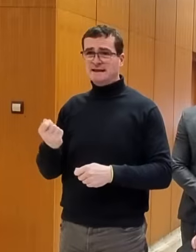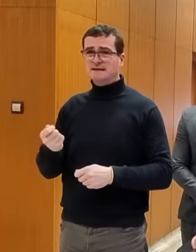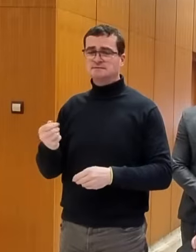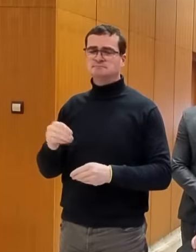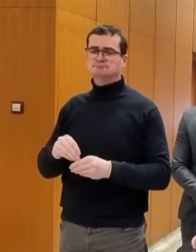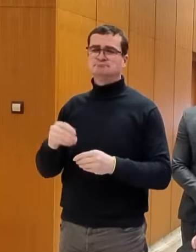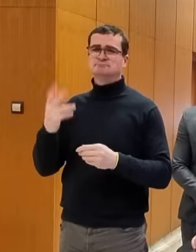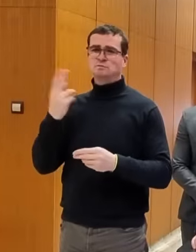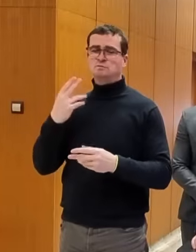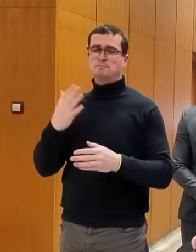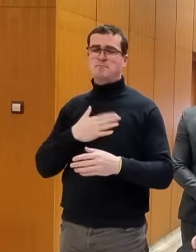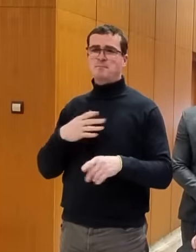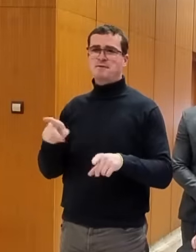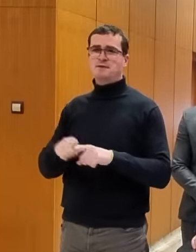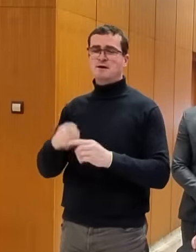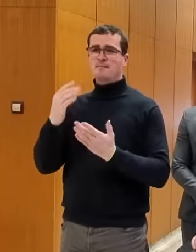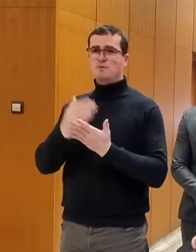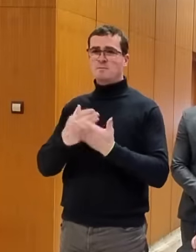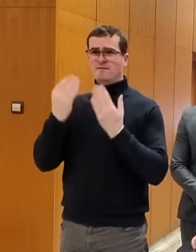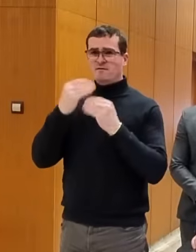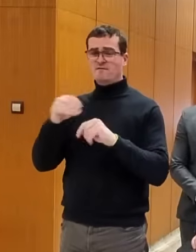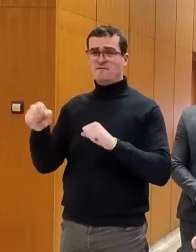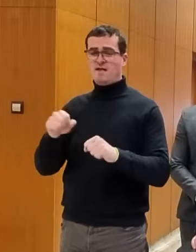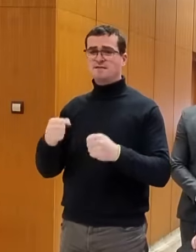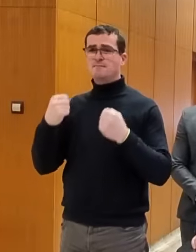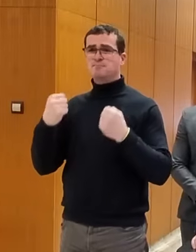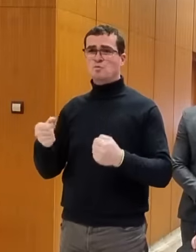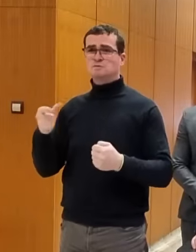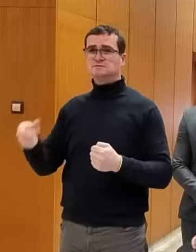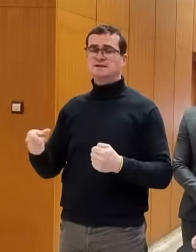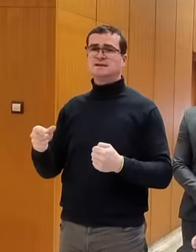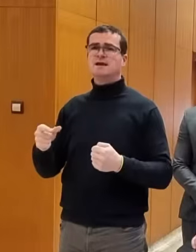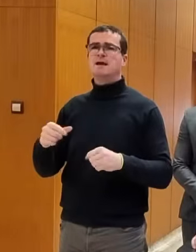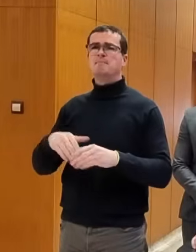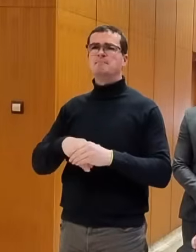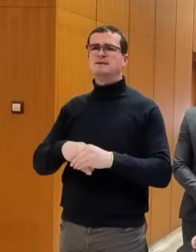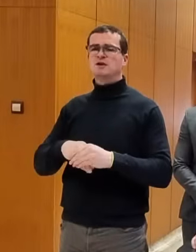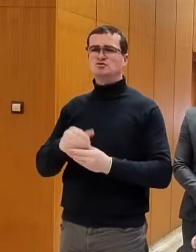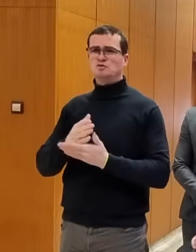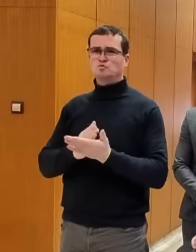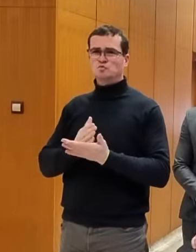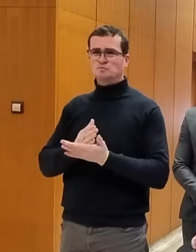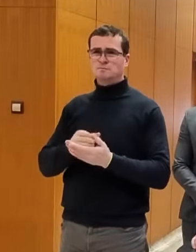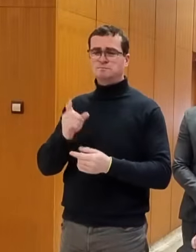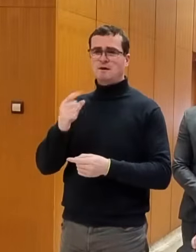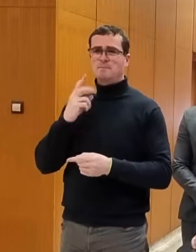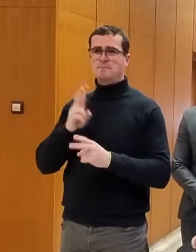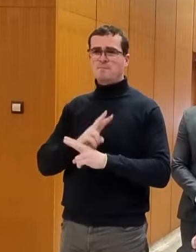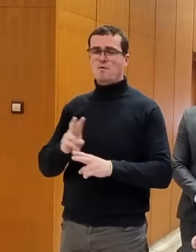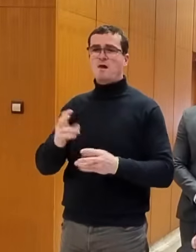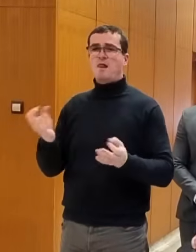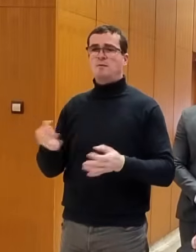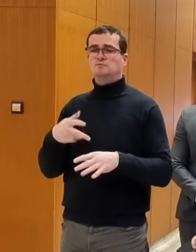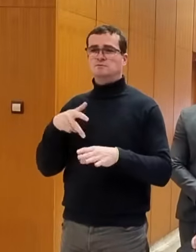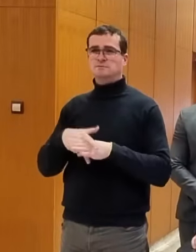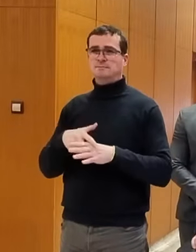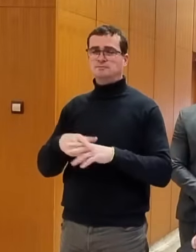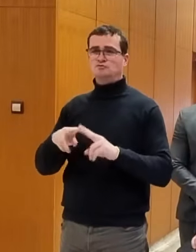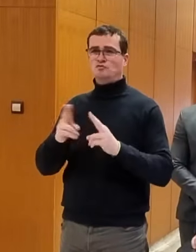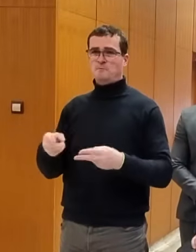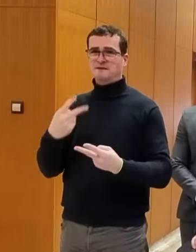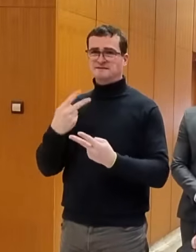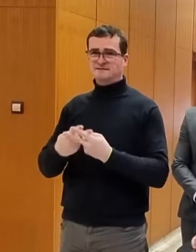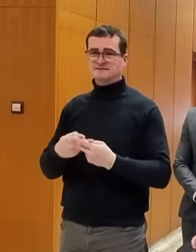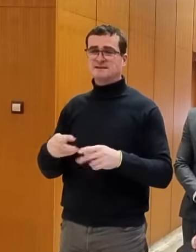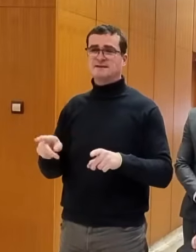tak samozrejme máme aj v programovom vyhlásení vlády posilnenie probačnej a mediačnej služby na to, aby sme mohli efektívne zabezpečovať domáce